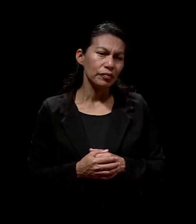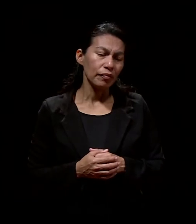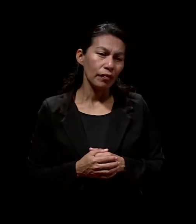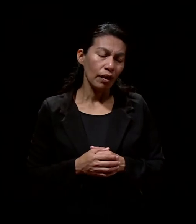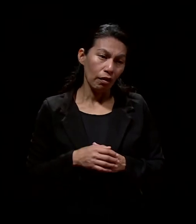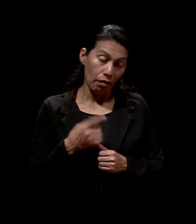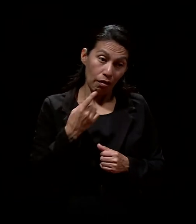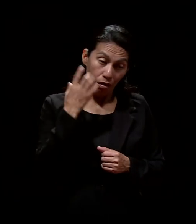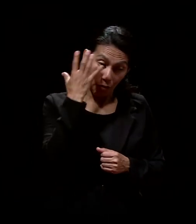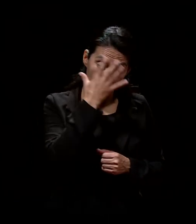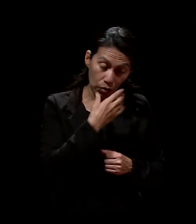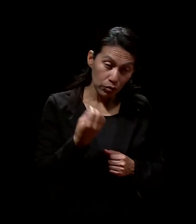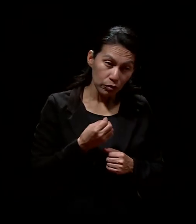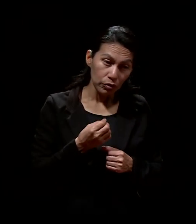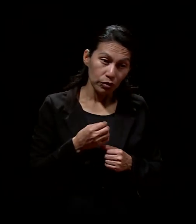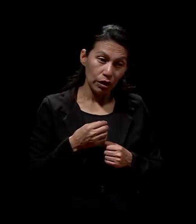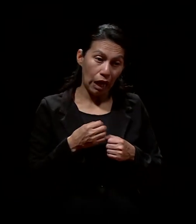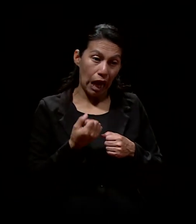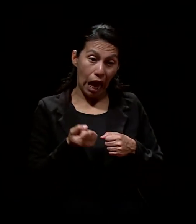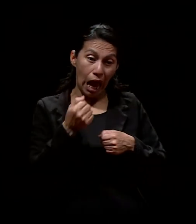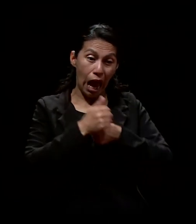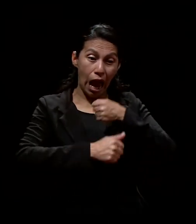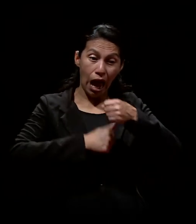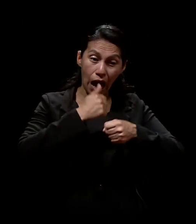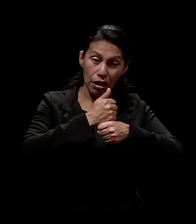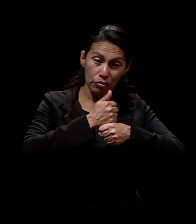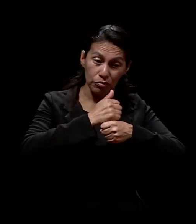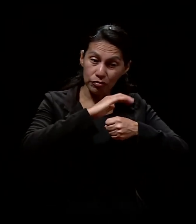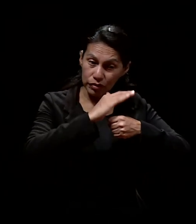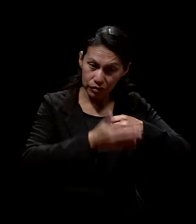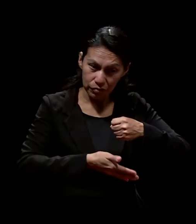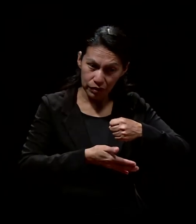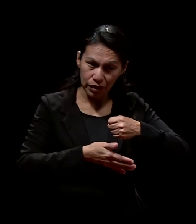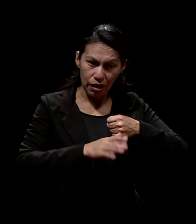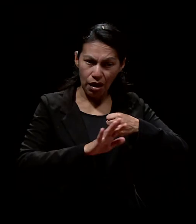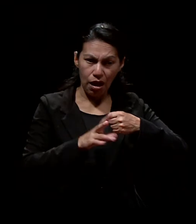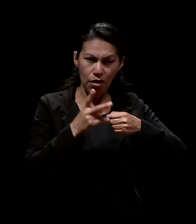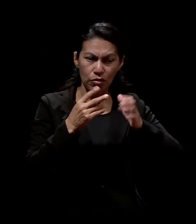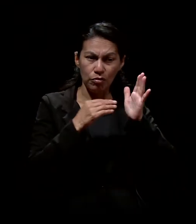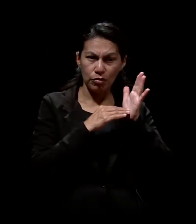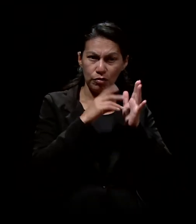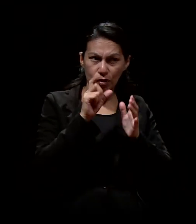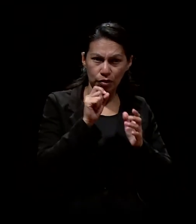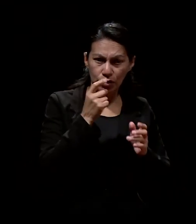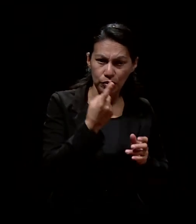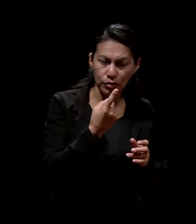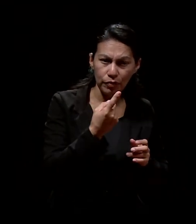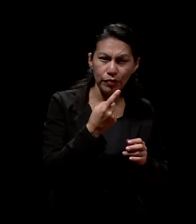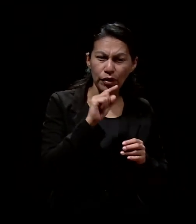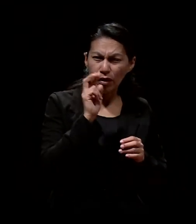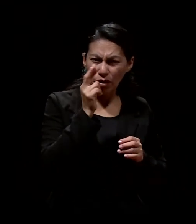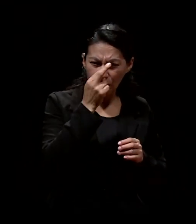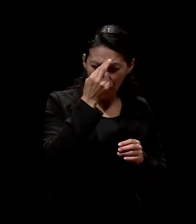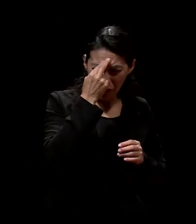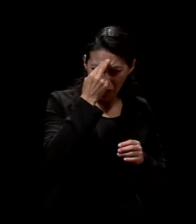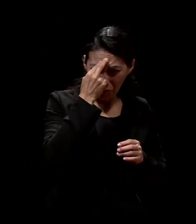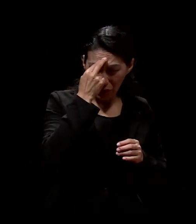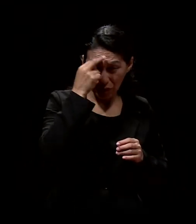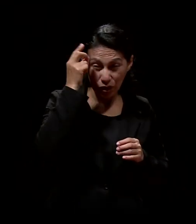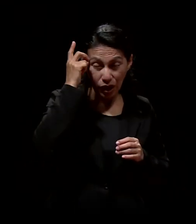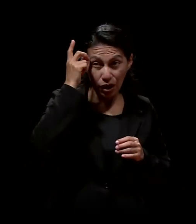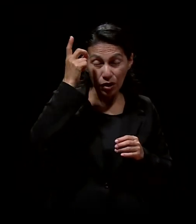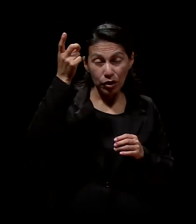sería que al finalizar este año pudiéramos recordar, como dice el Salmo